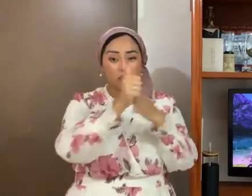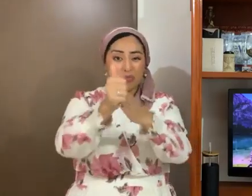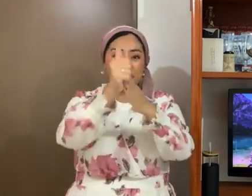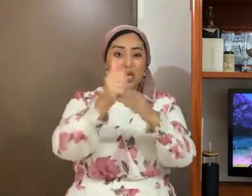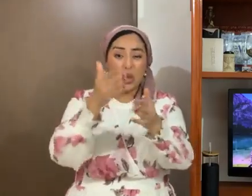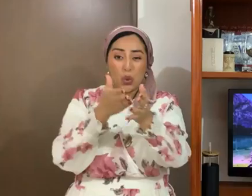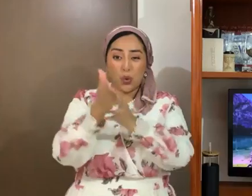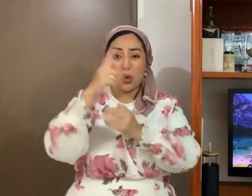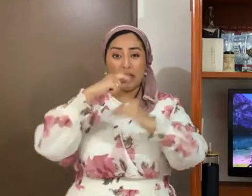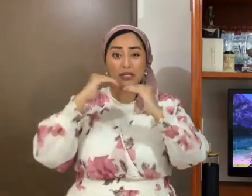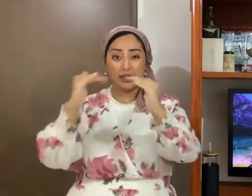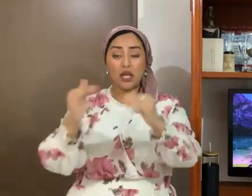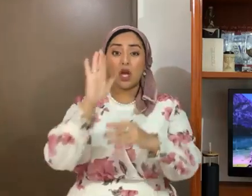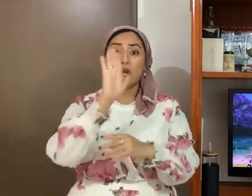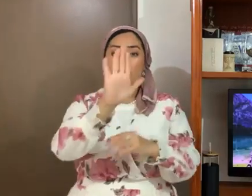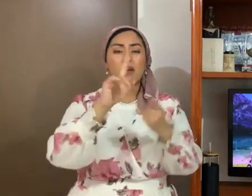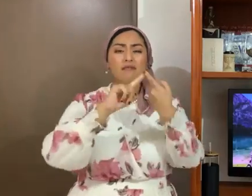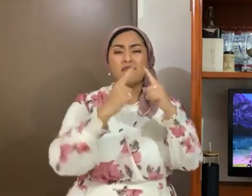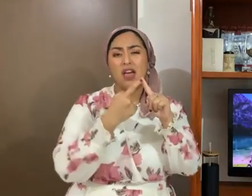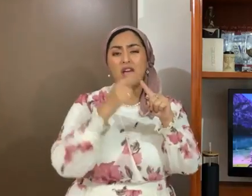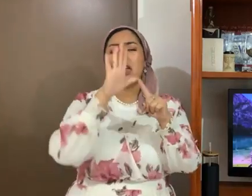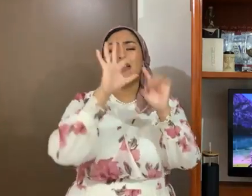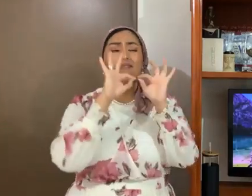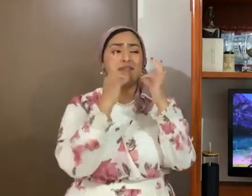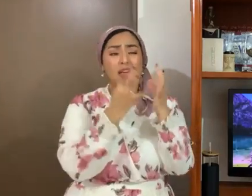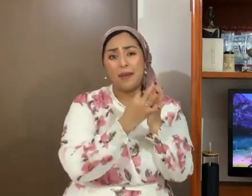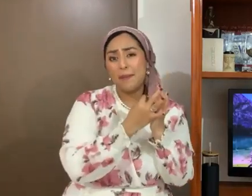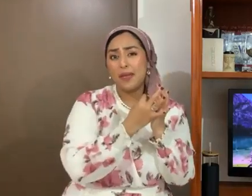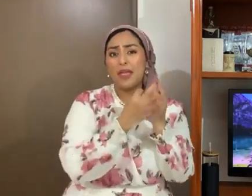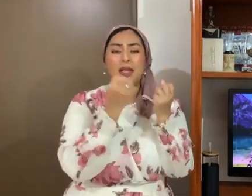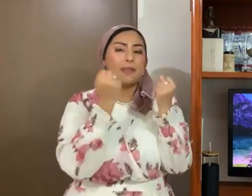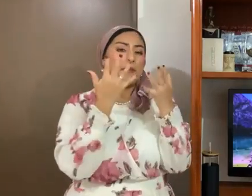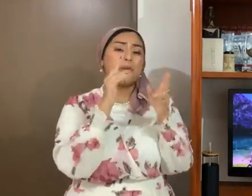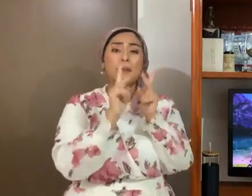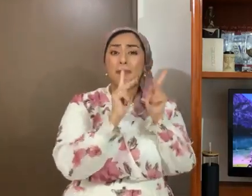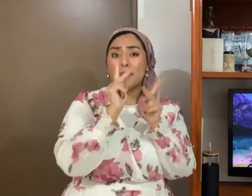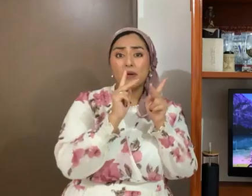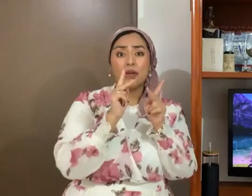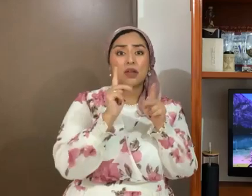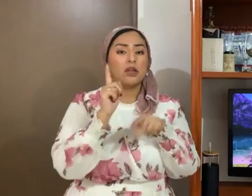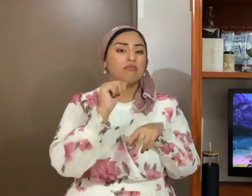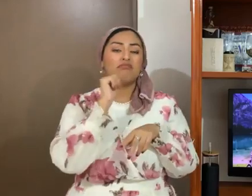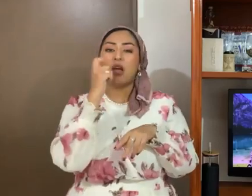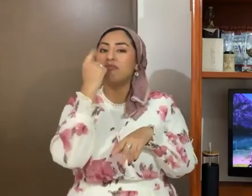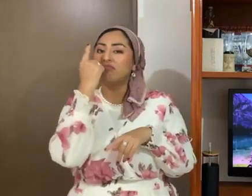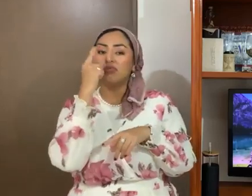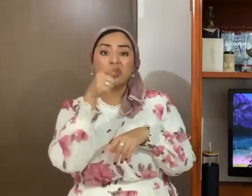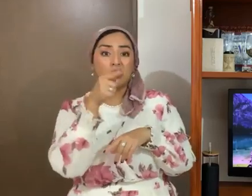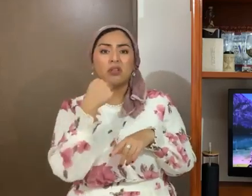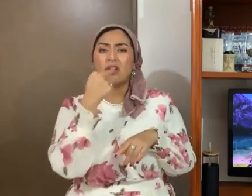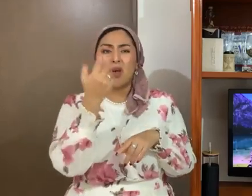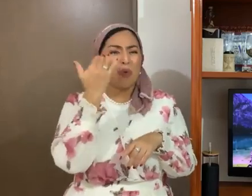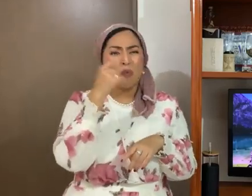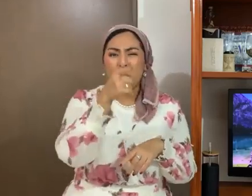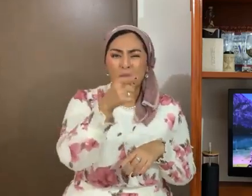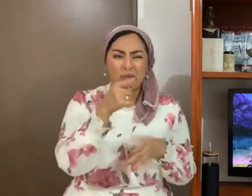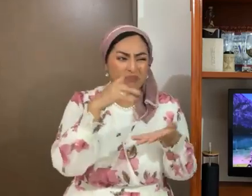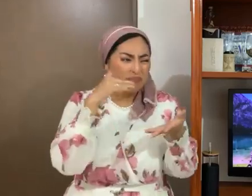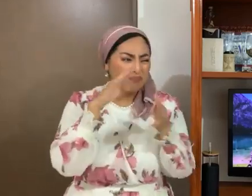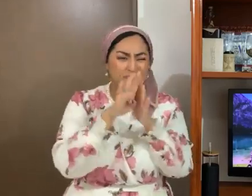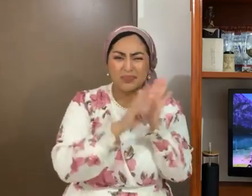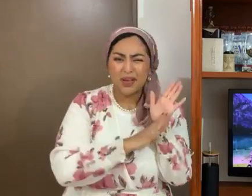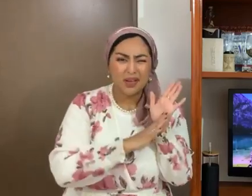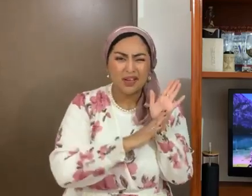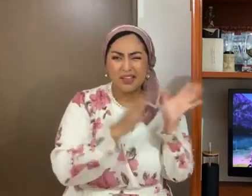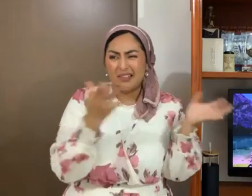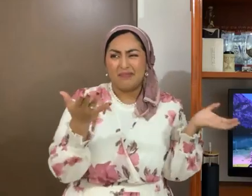desierto. Y tus amigos, tus familiares y muchas personas no te van a comprender y van a decir, pero ¿por qué ahora estudias la